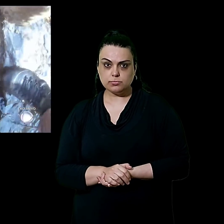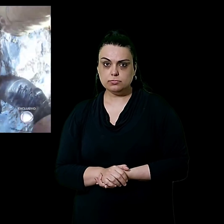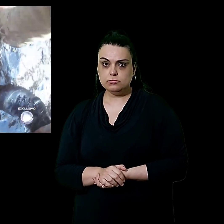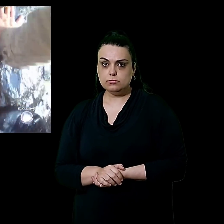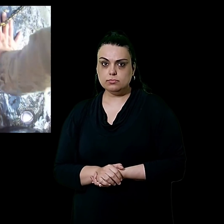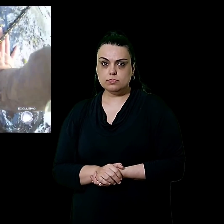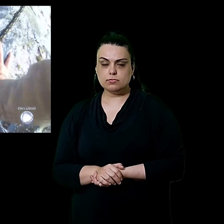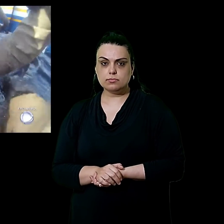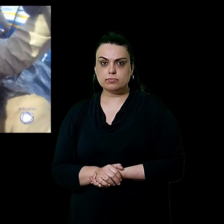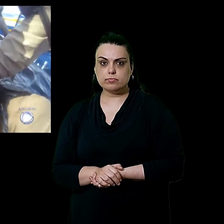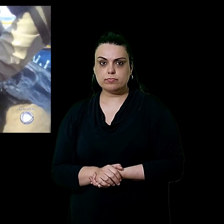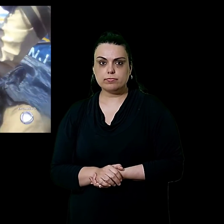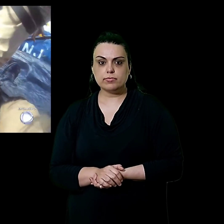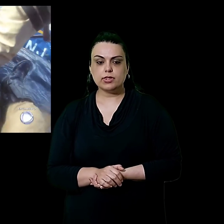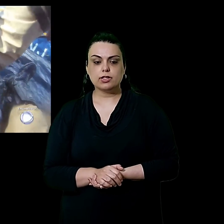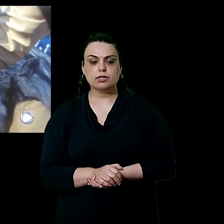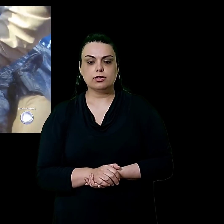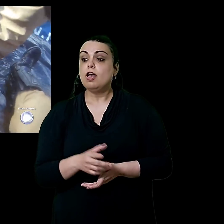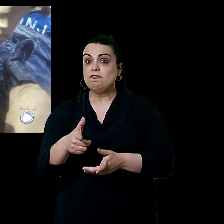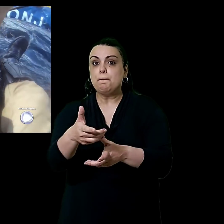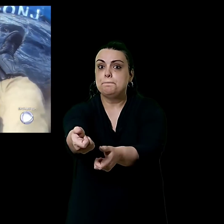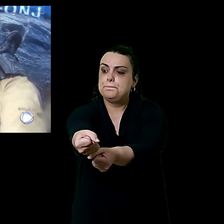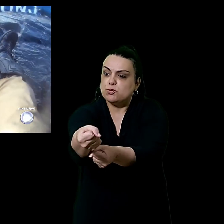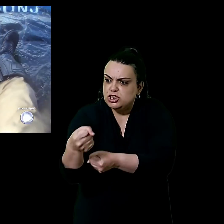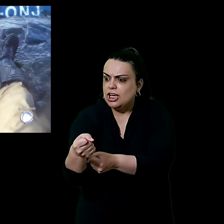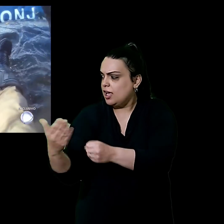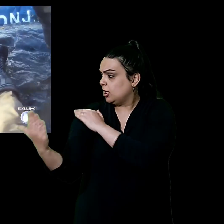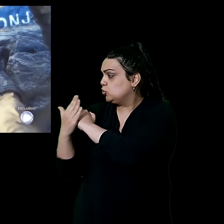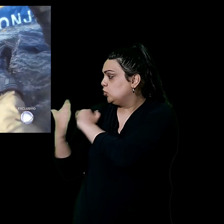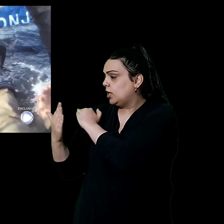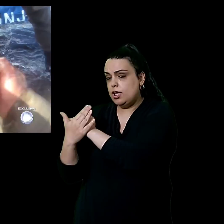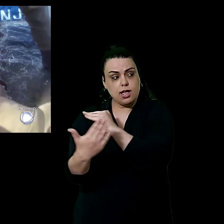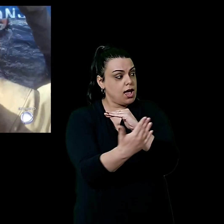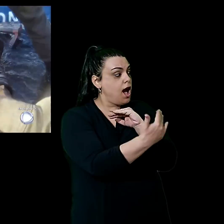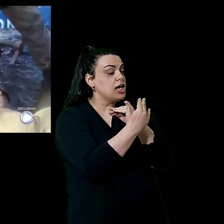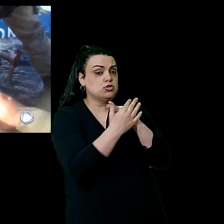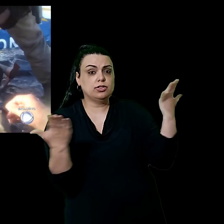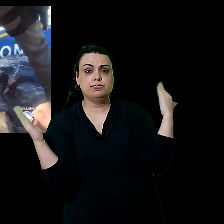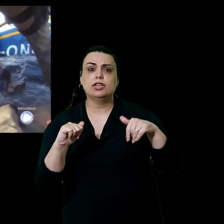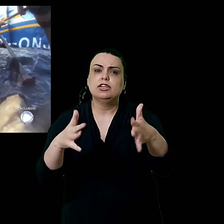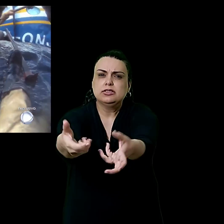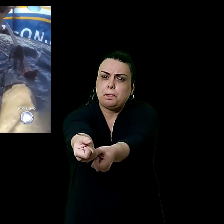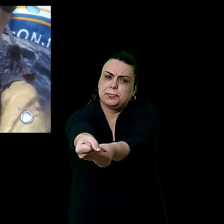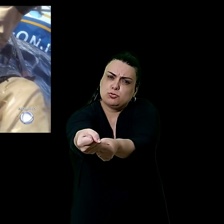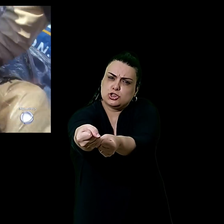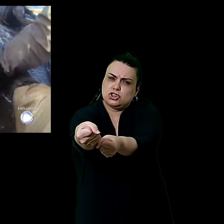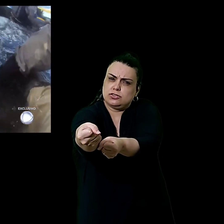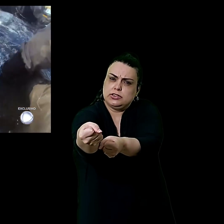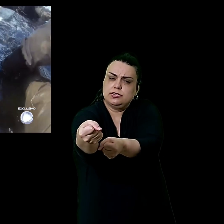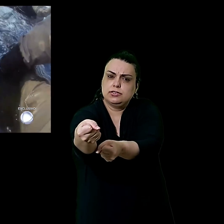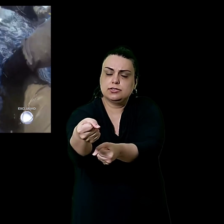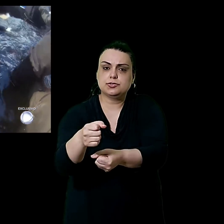Olha a pressão, essa corda, velho. A daqui, Golvei, vamos puxar aí melhor. Essa daqui, ó. Você vai fazer aqui, ó.